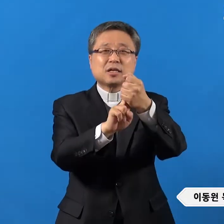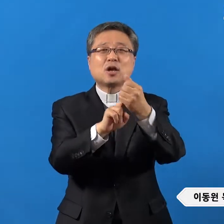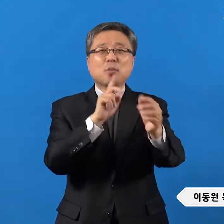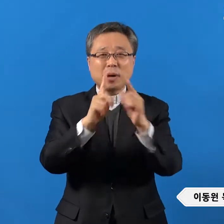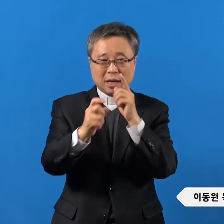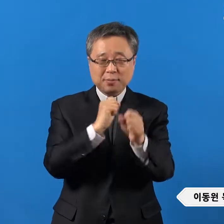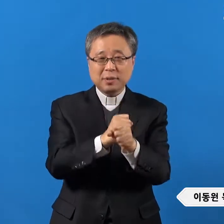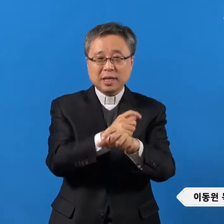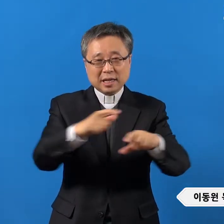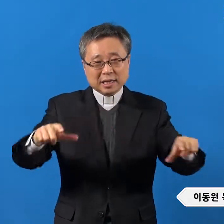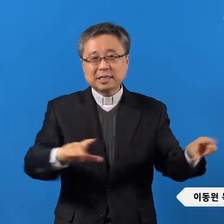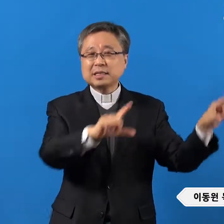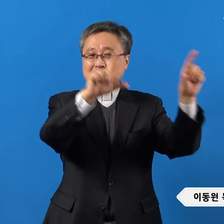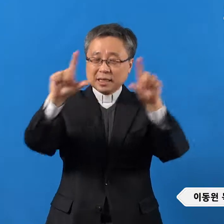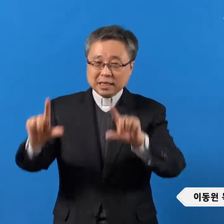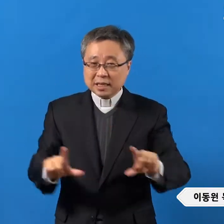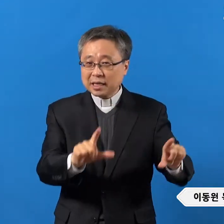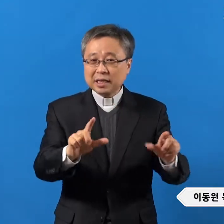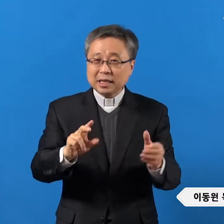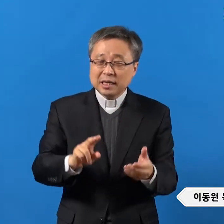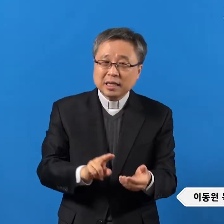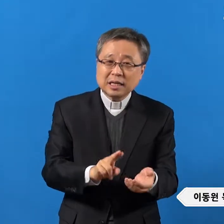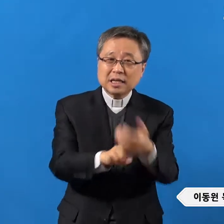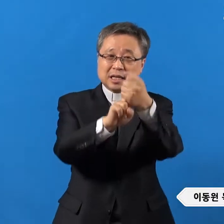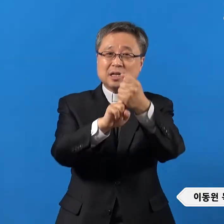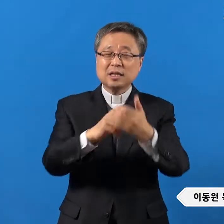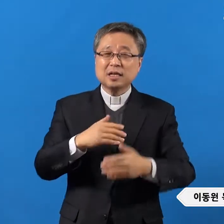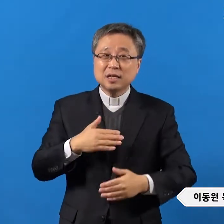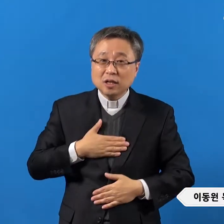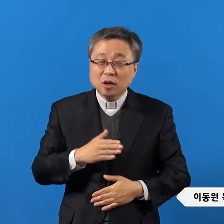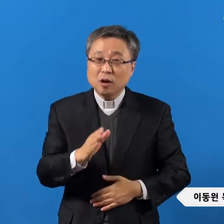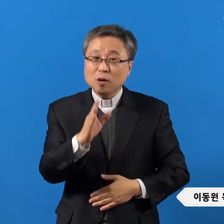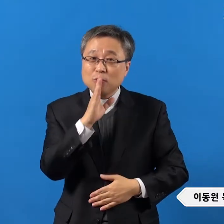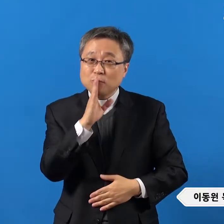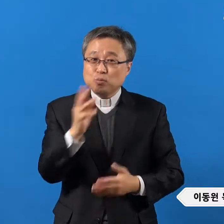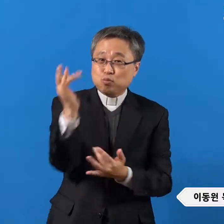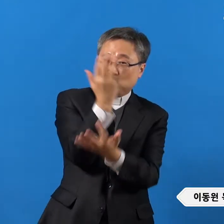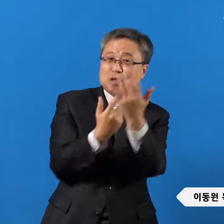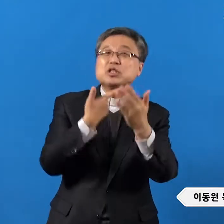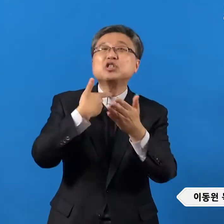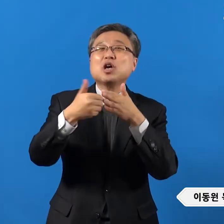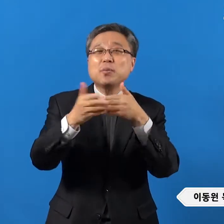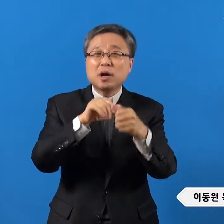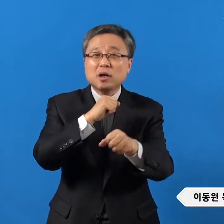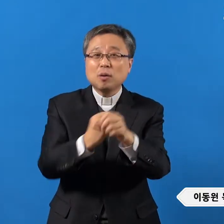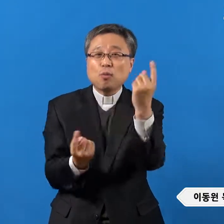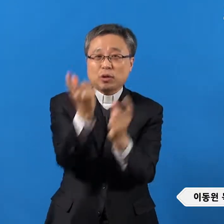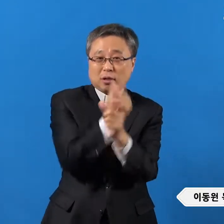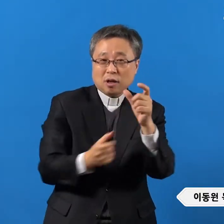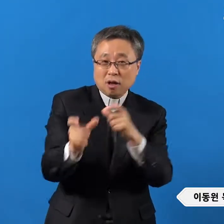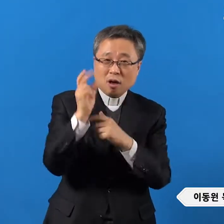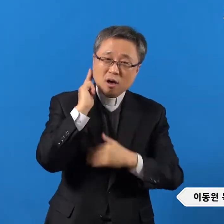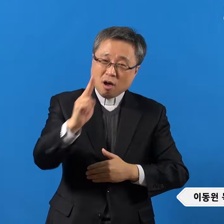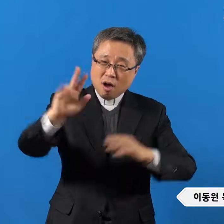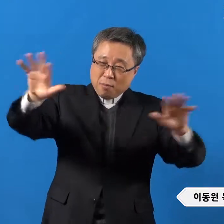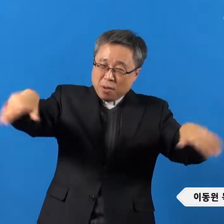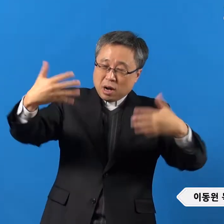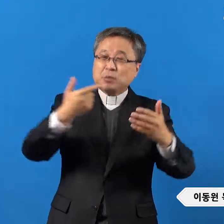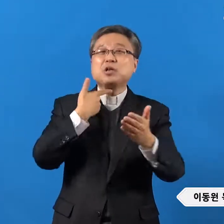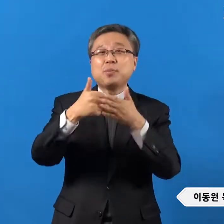기적. 이것은 불을 체험한 것보다도, 이것은 거대한 바람을 체험한 것보다도, 이것은 흔들리는